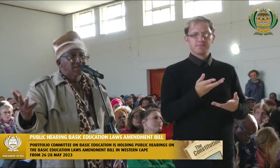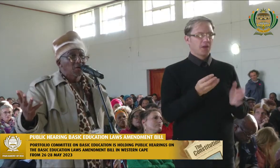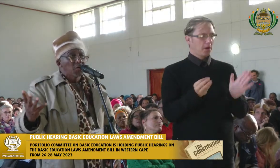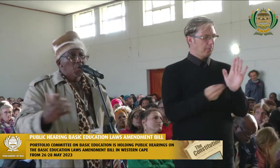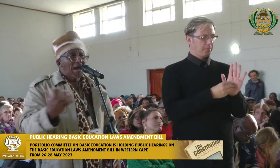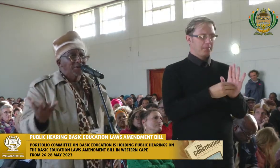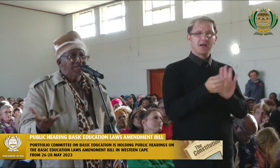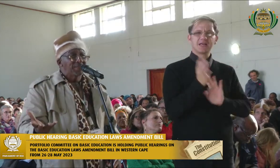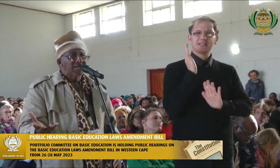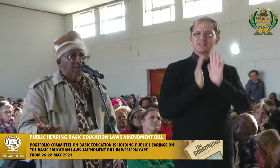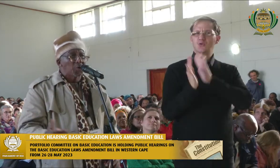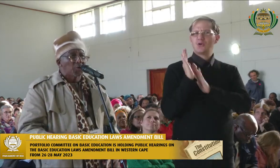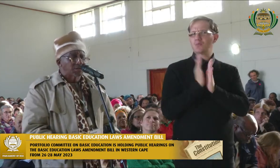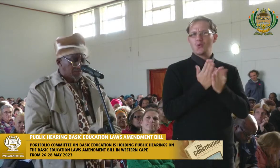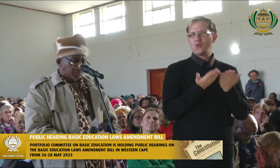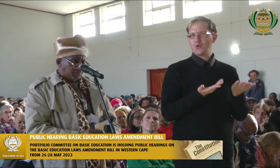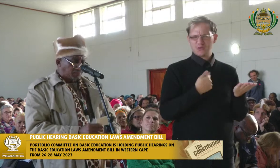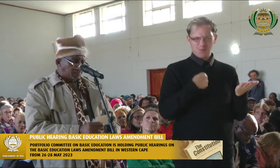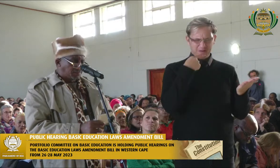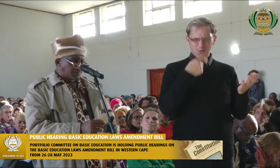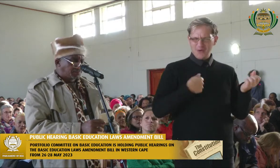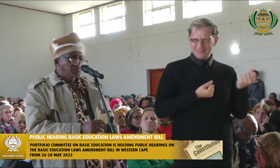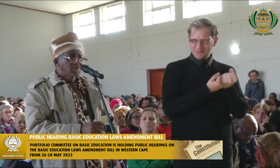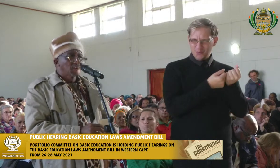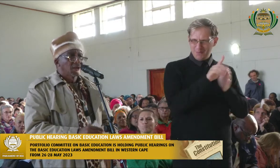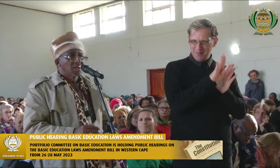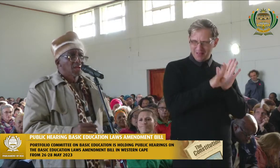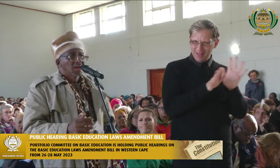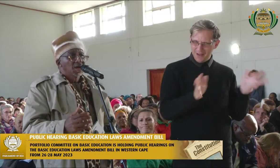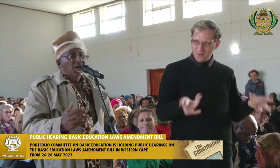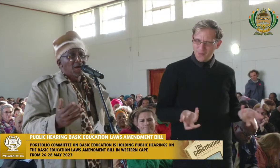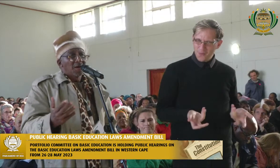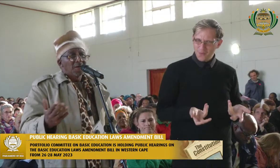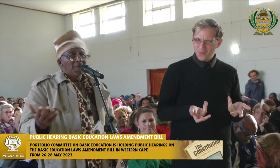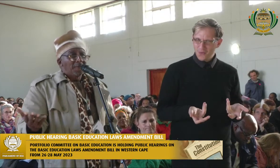staan dit? Hoe kan ons die bil support?